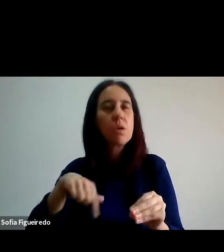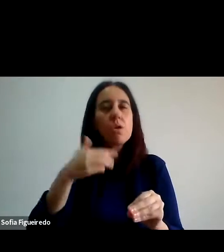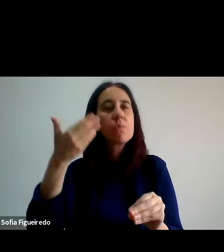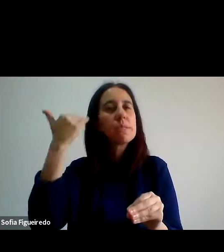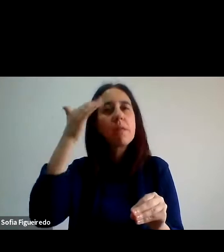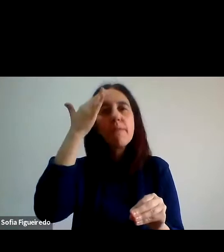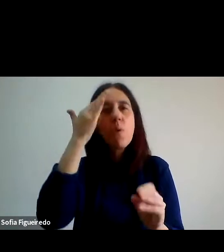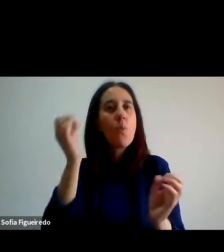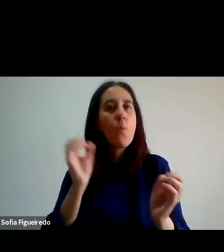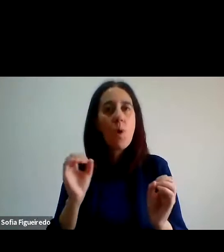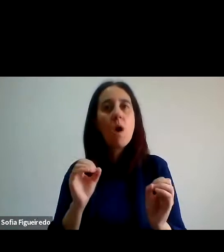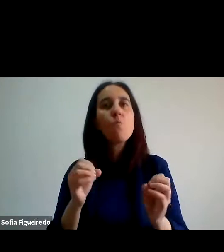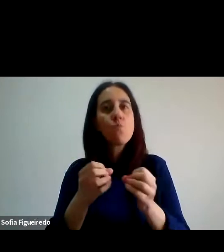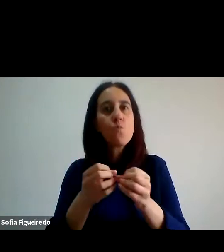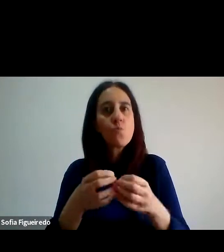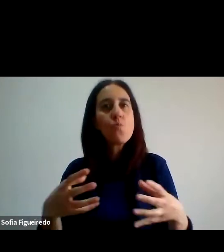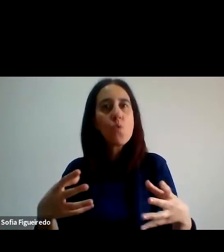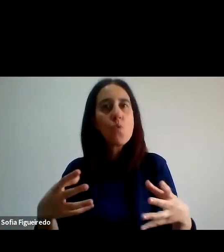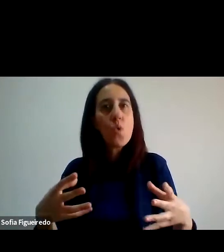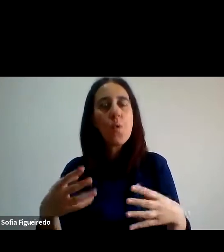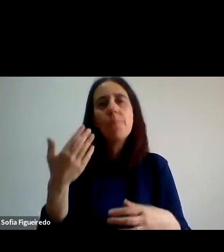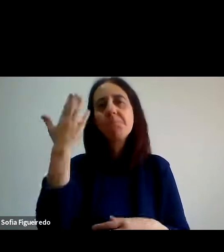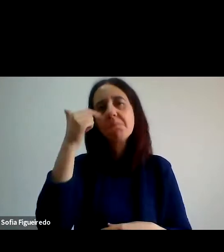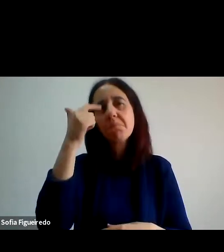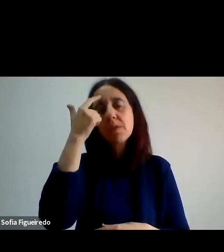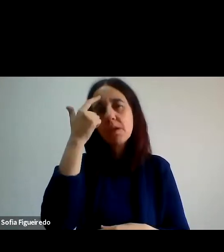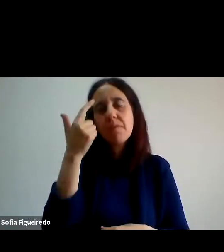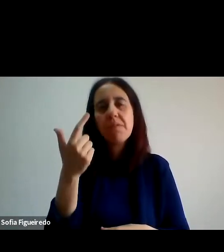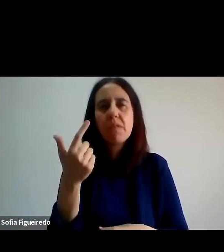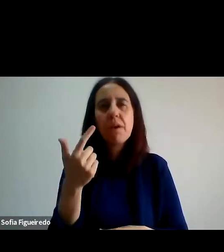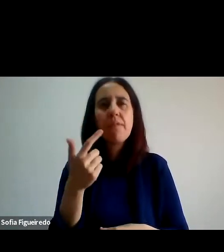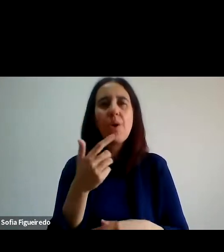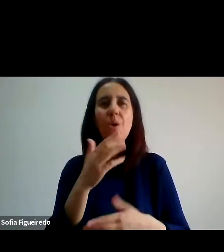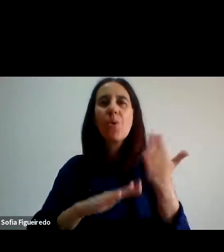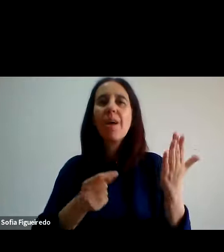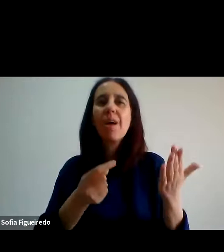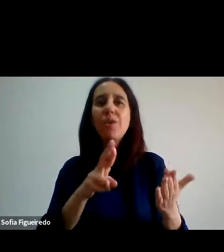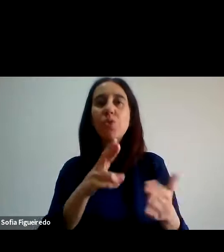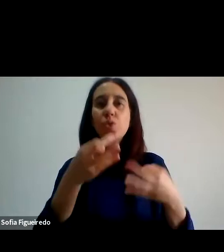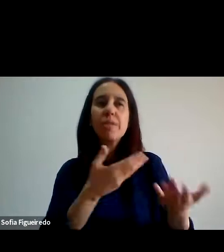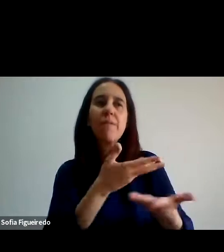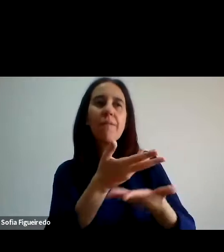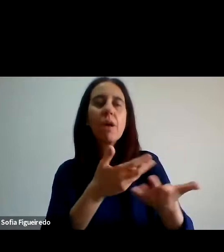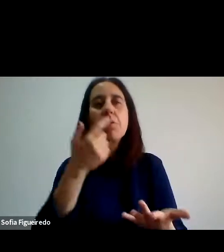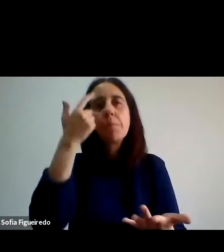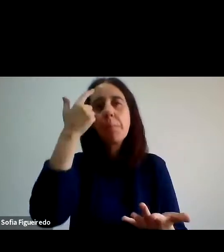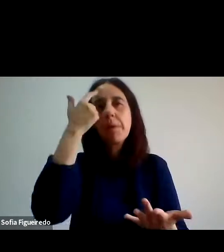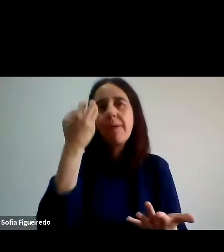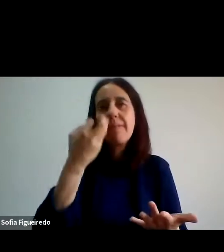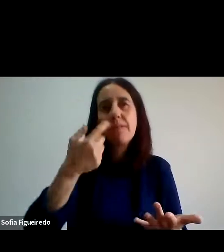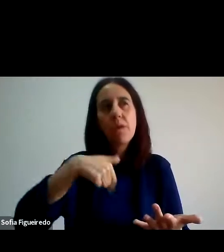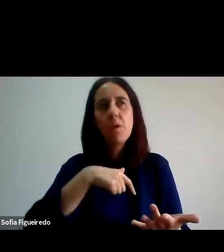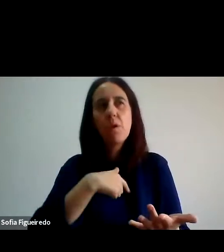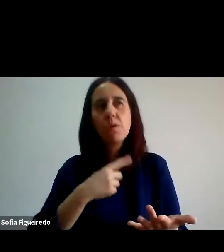passado passaram a ser usadas. No outro dia, eu pensava, estava a falar com uns ex-colegas da Justiça e pensava, nós de facto muitas vezes